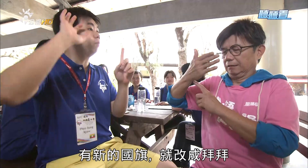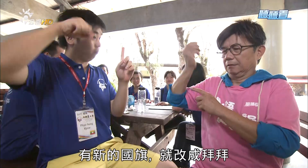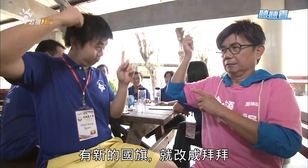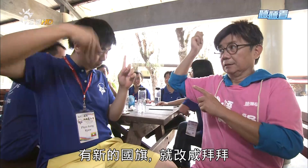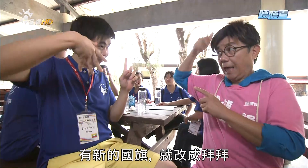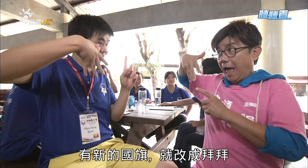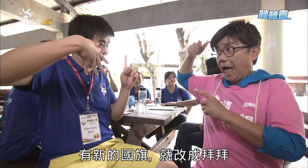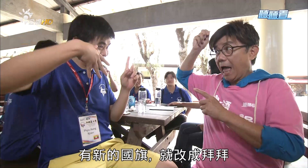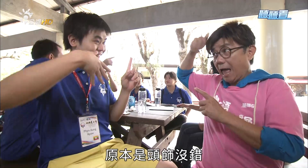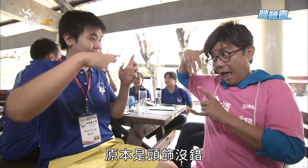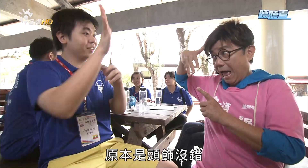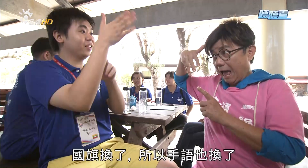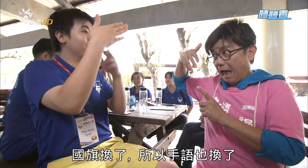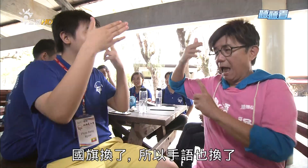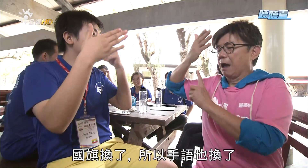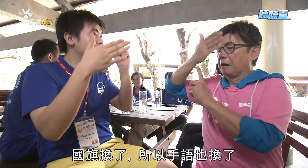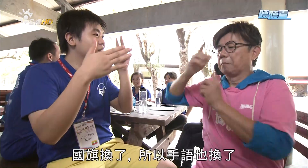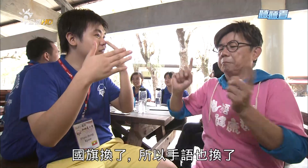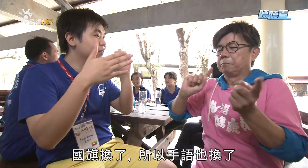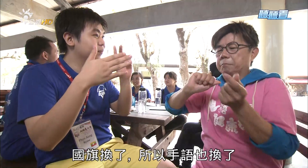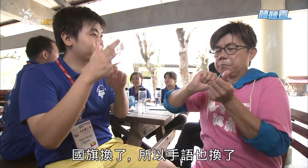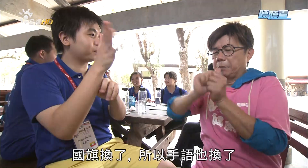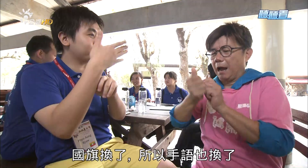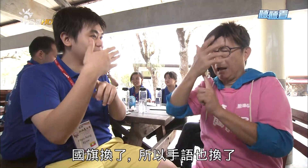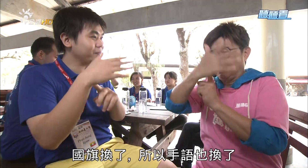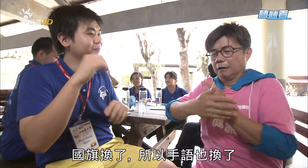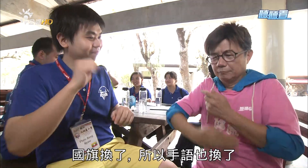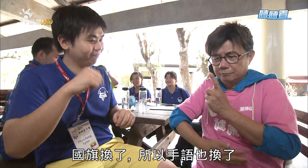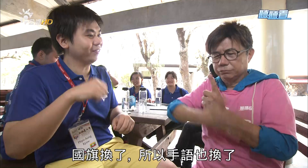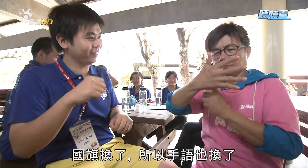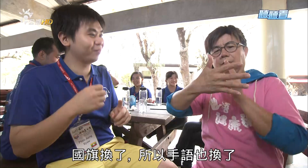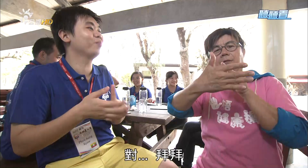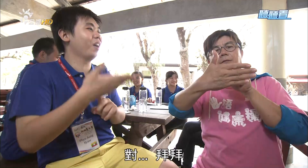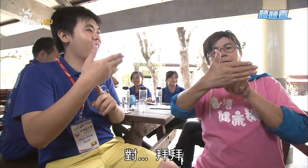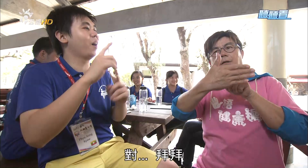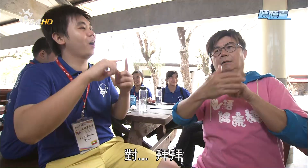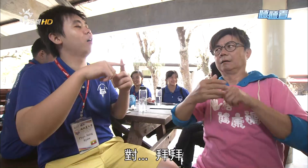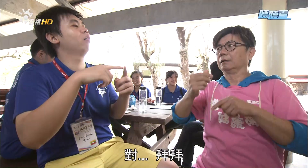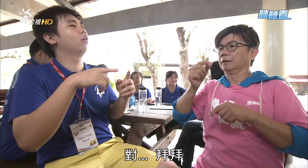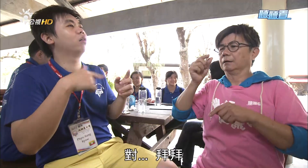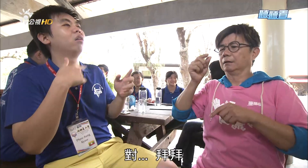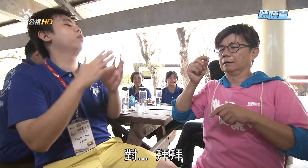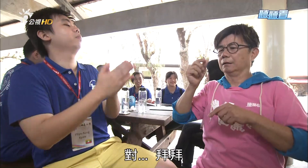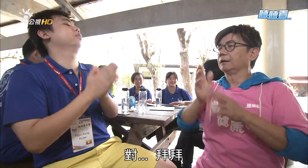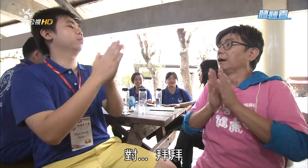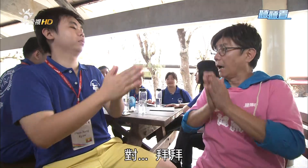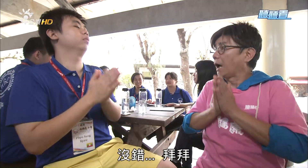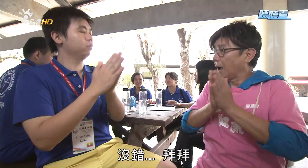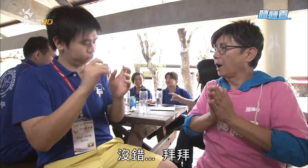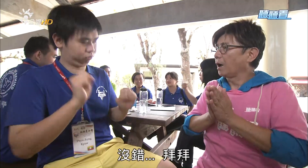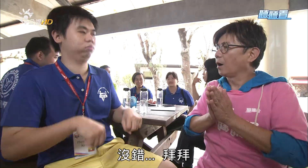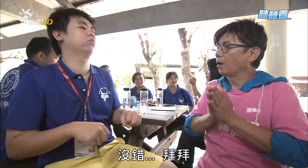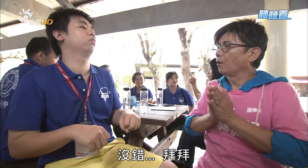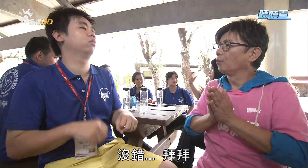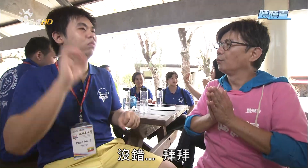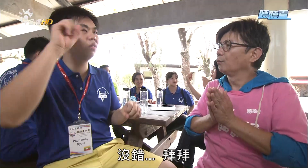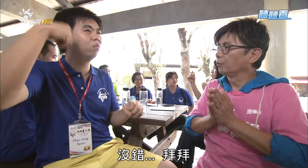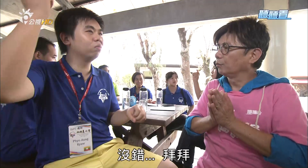成拜拜。原本是头饰没错， 换了，所以手语也换了。 对，拜拜，没错没错，拜拜。